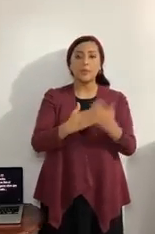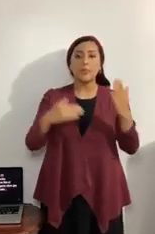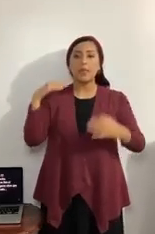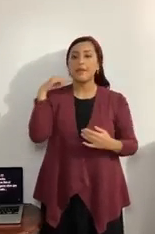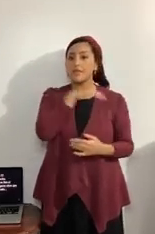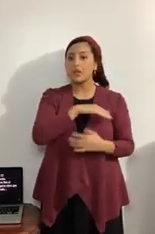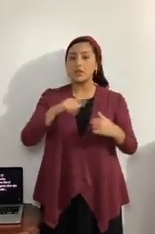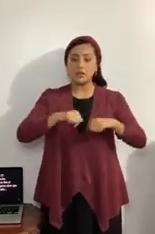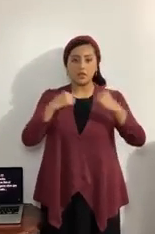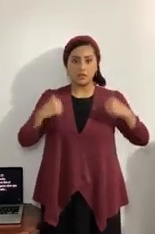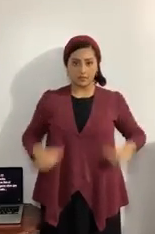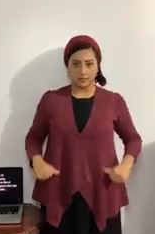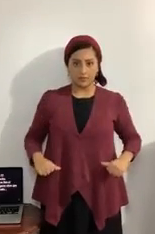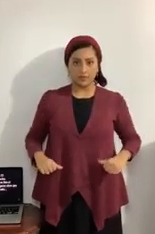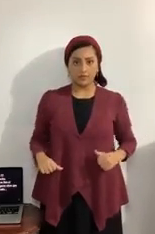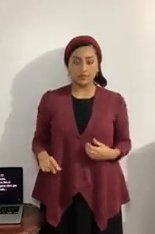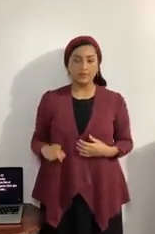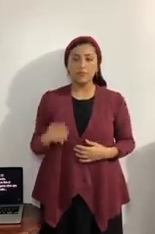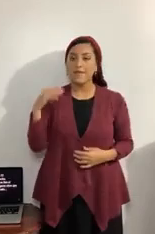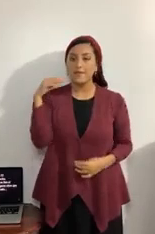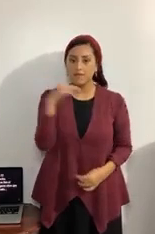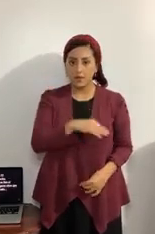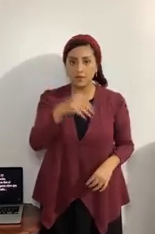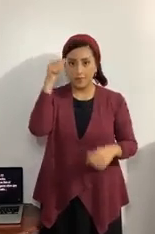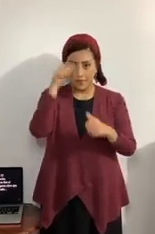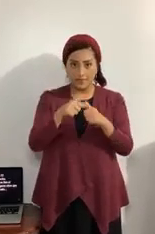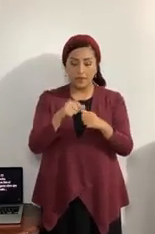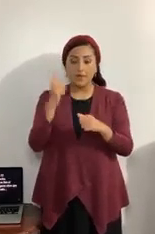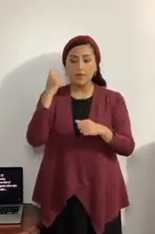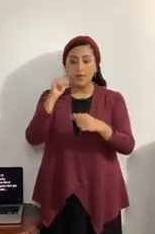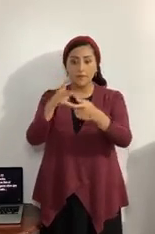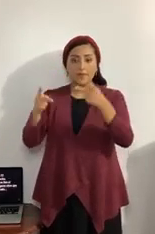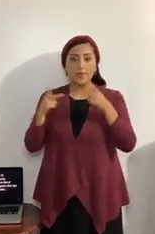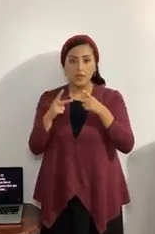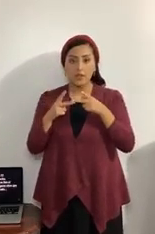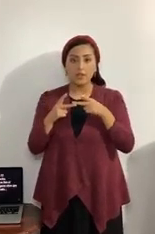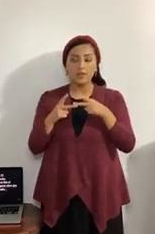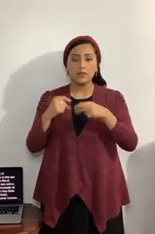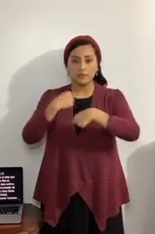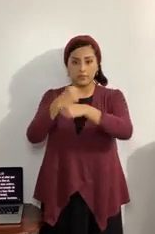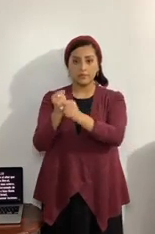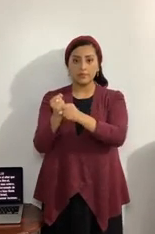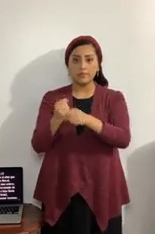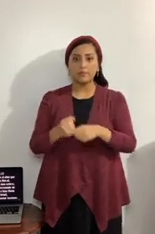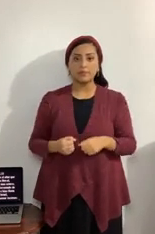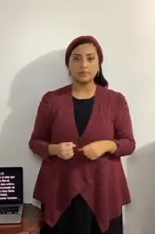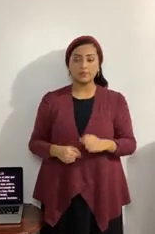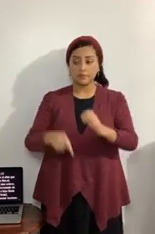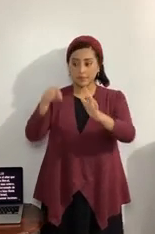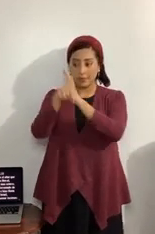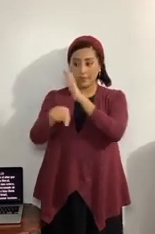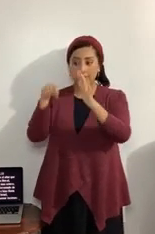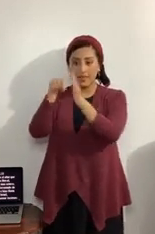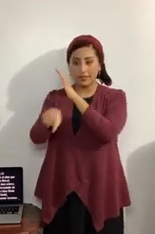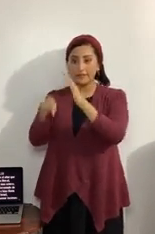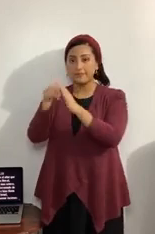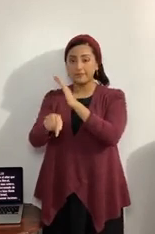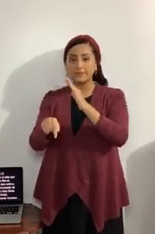nombro Coanín porque no son Coanín, para los lugares altos que él había fabricado. Sacrificó pues sobre el altar que él había hecho en Betel a